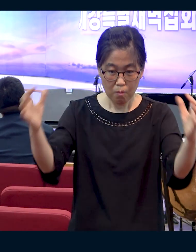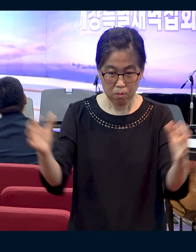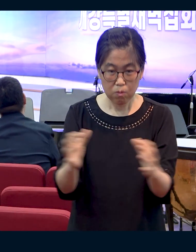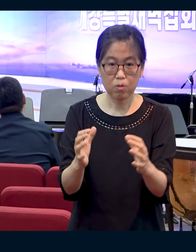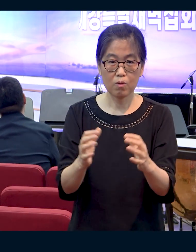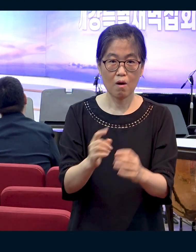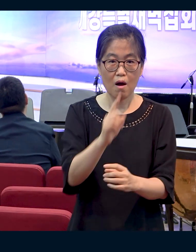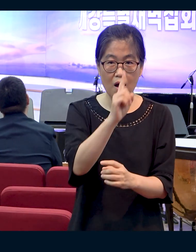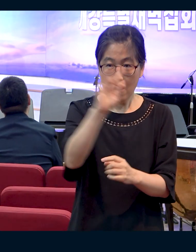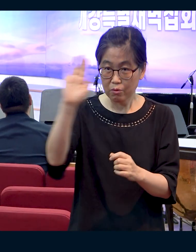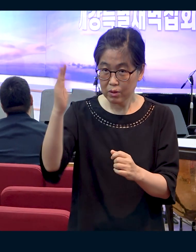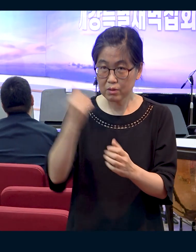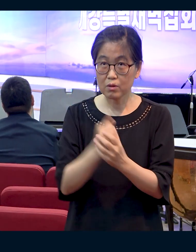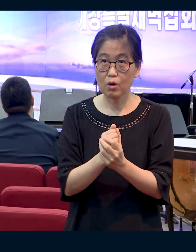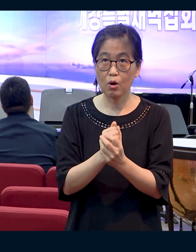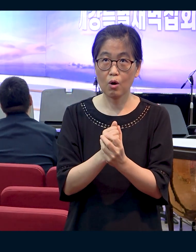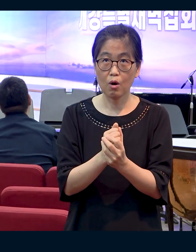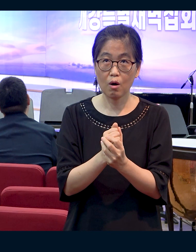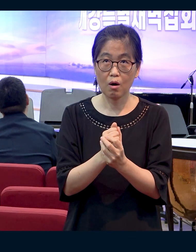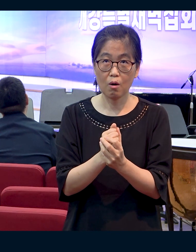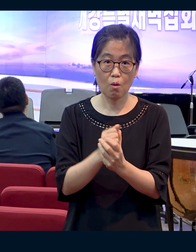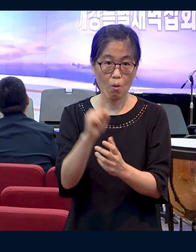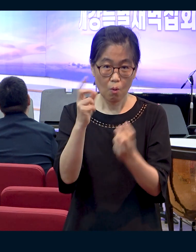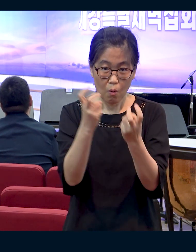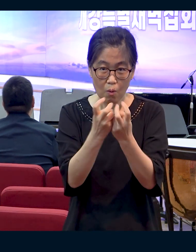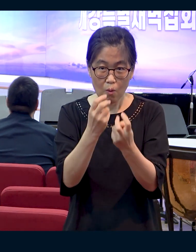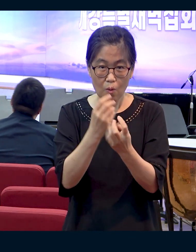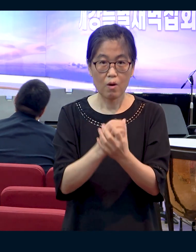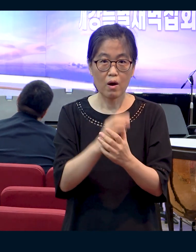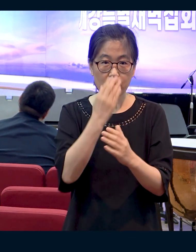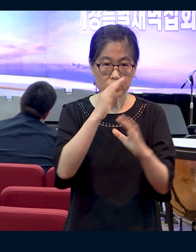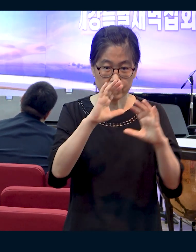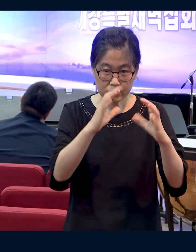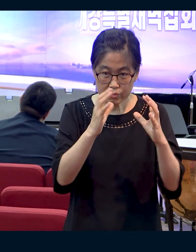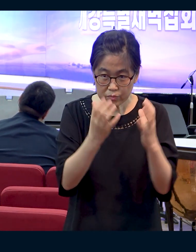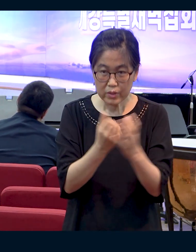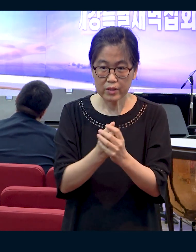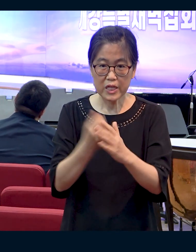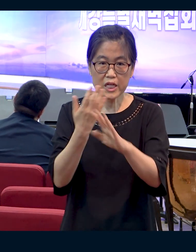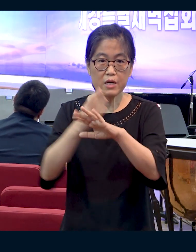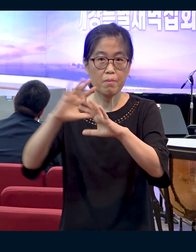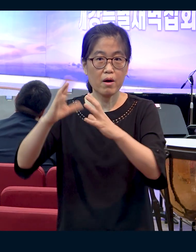뭐 유대인과 이방인과 유대인들이 어떻게 하나가 되는가 말이죠.